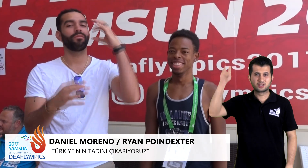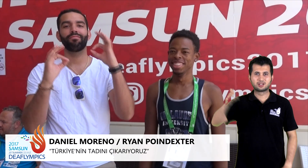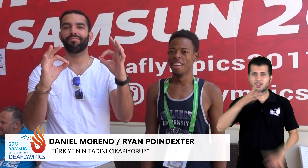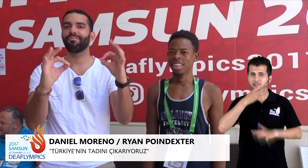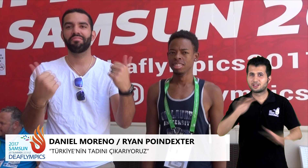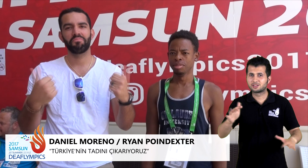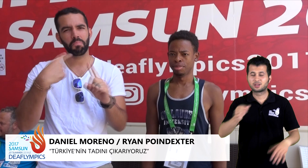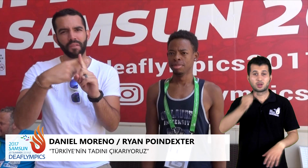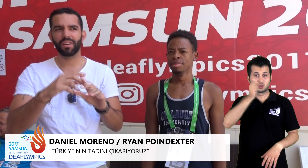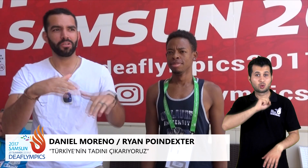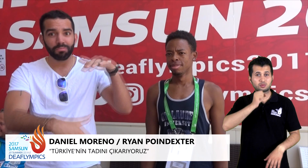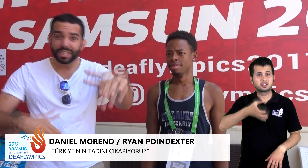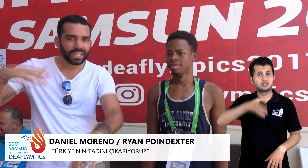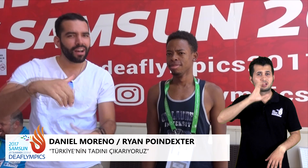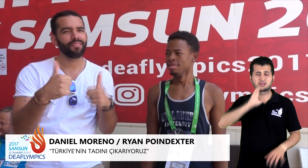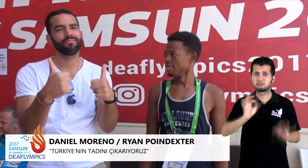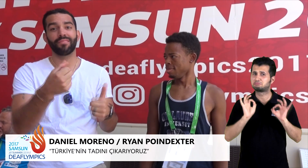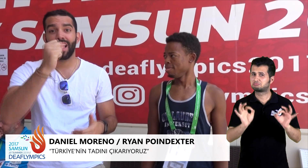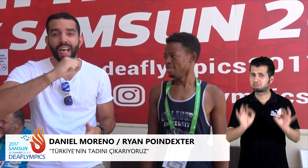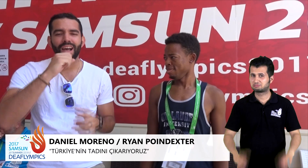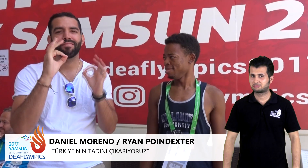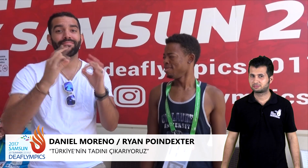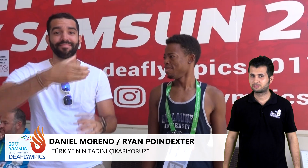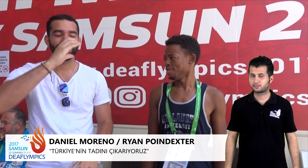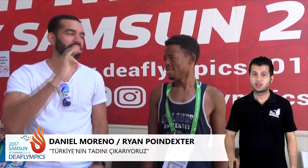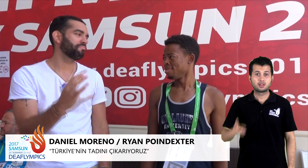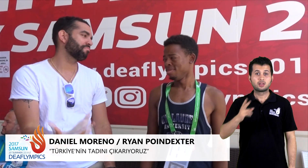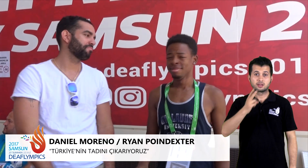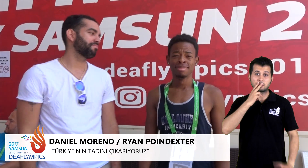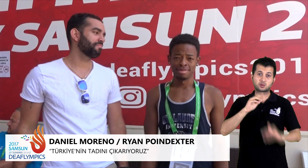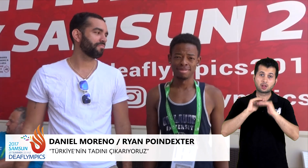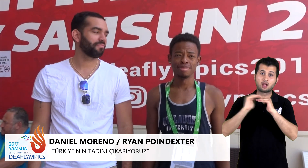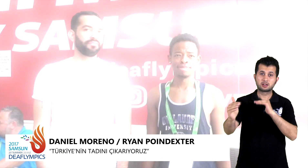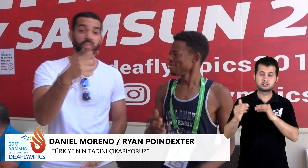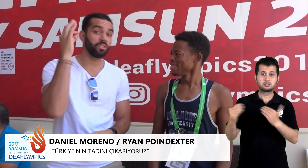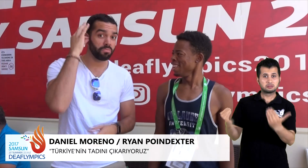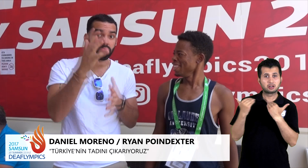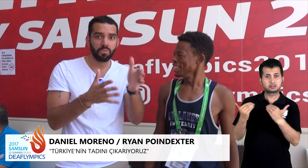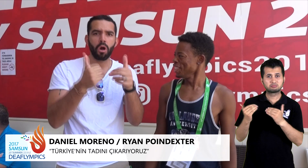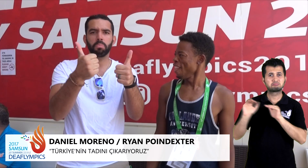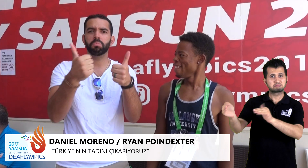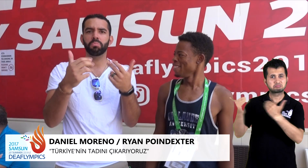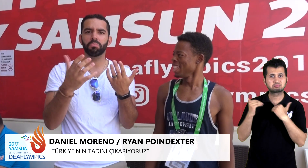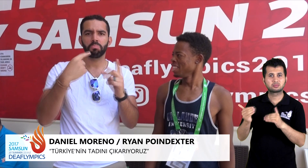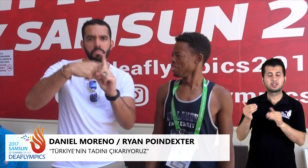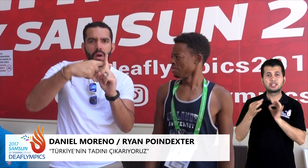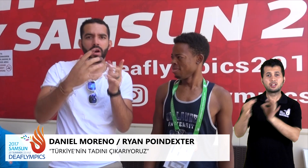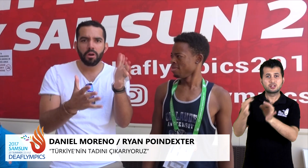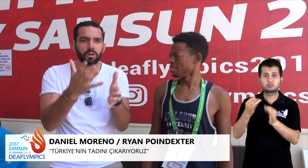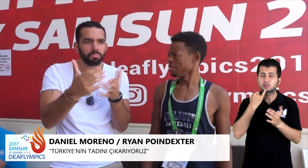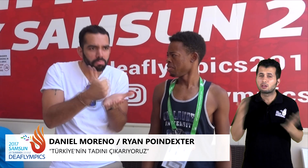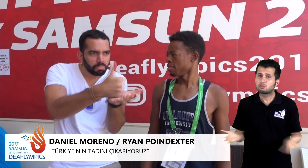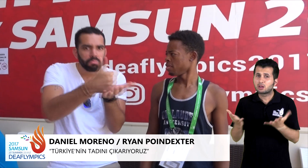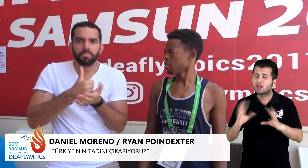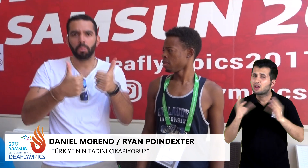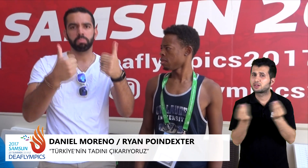Güneşi, denizi, dondurması, içeceği harika. Samsun halkının yardımseverliği, iletişimi, misafirperverliği, her